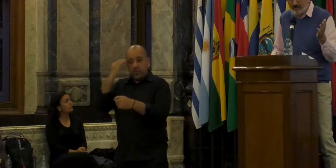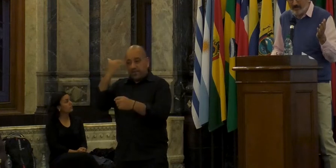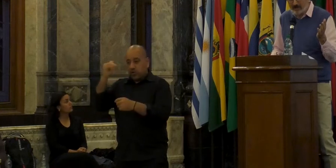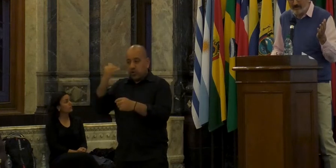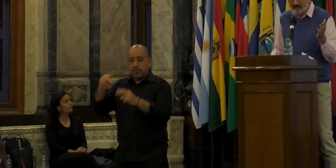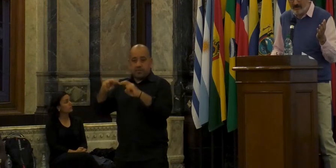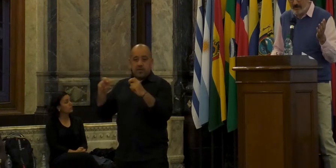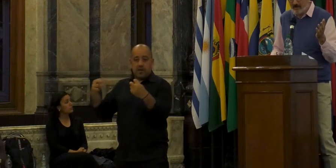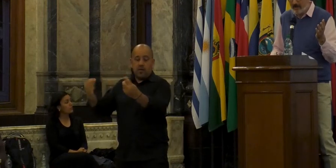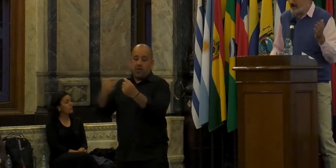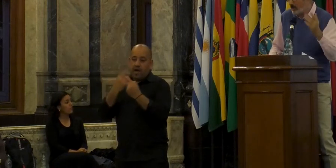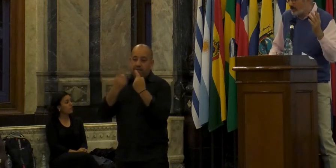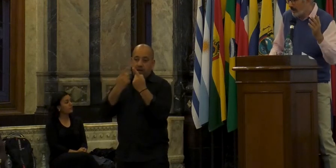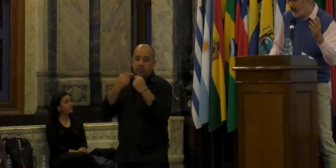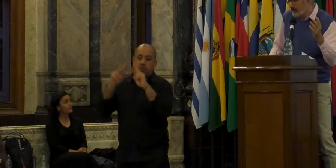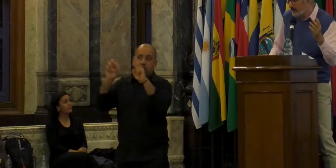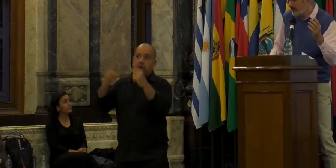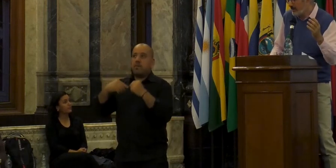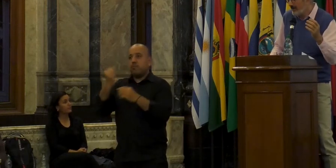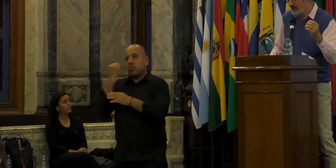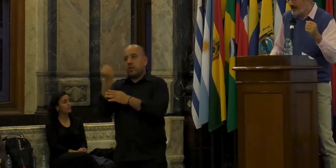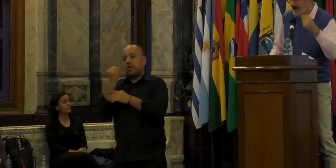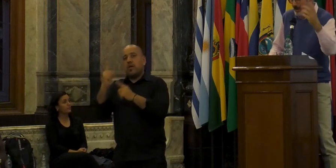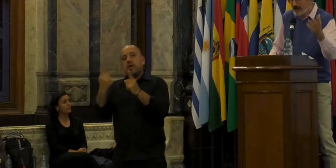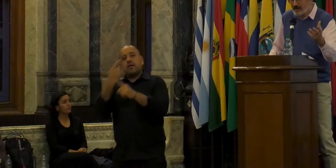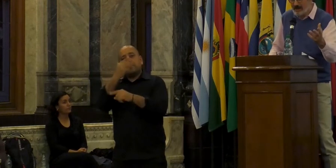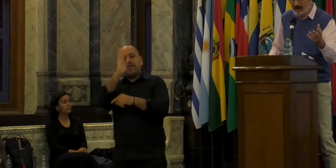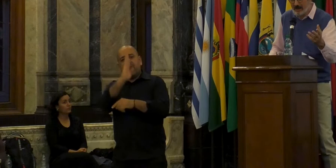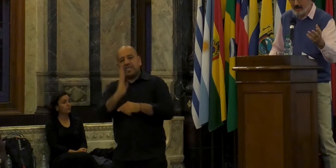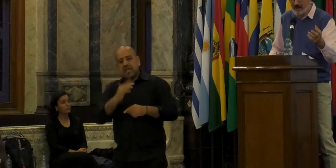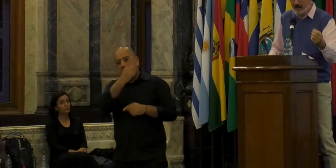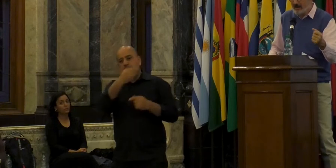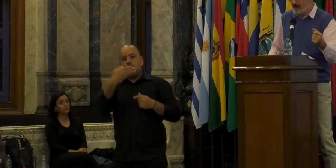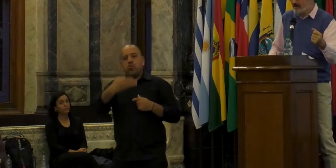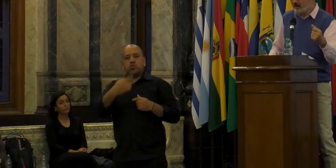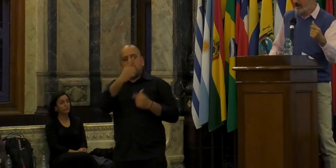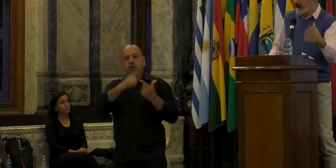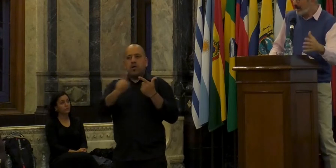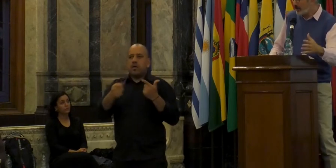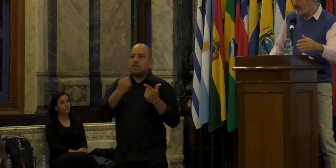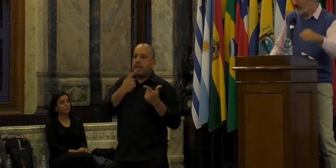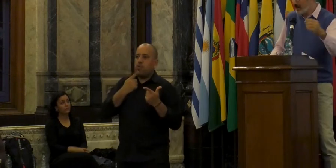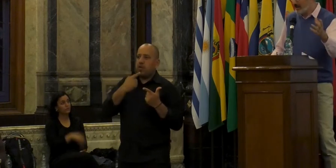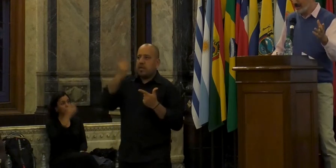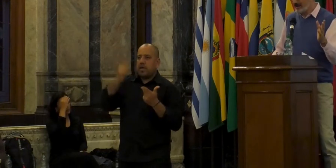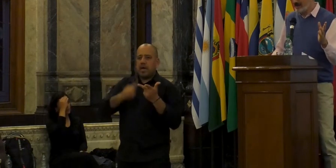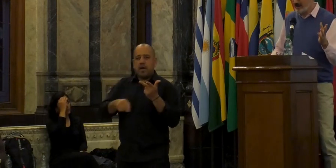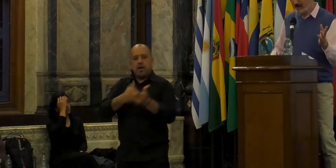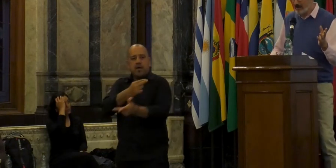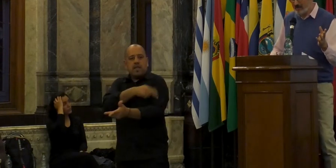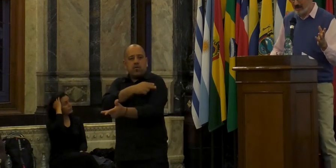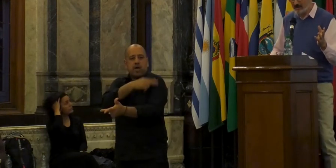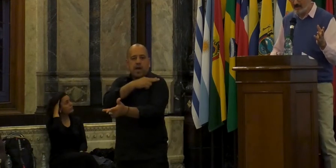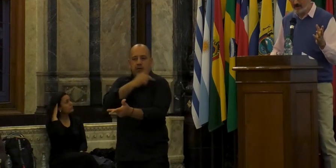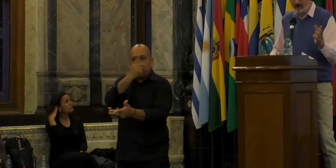profesores y las profesoras, ¿no? Que si Bolsonaro, que si la política, que si los cargos, las plazas, en España